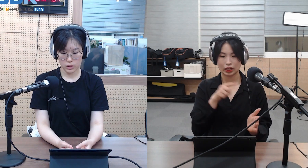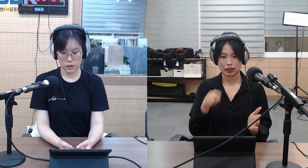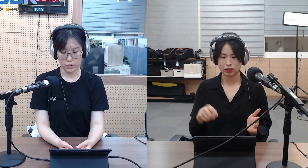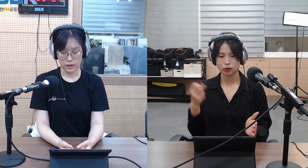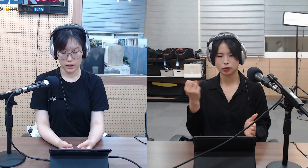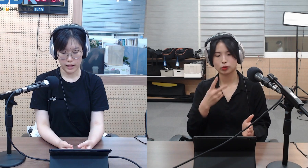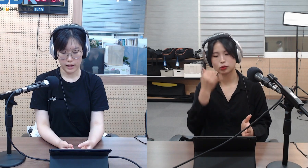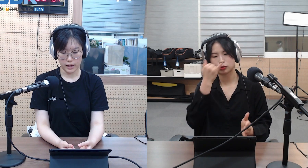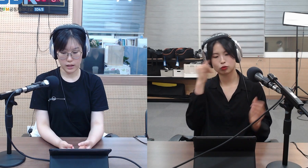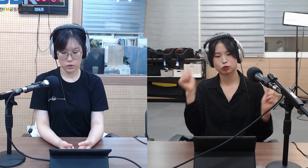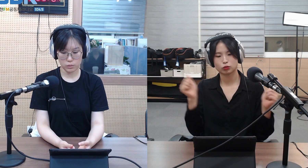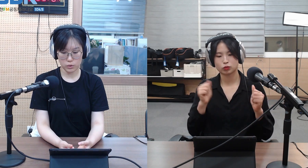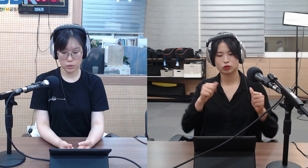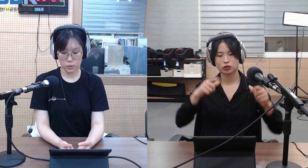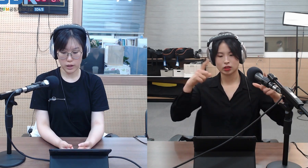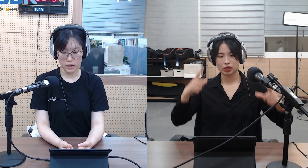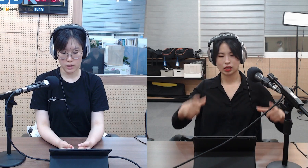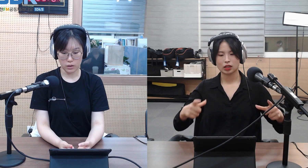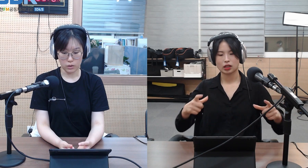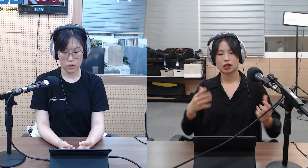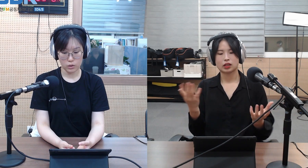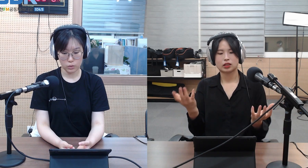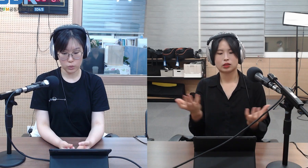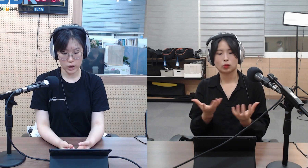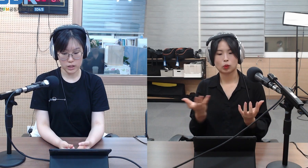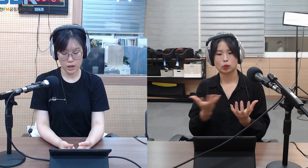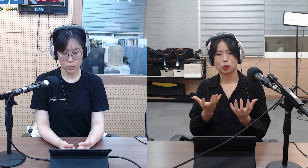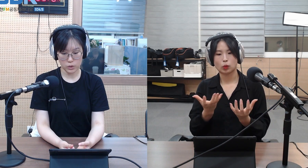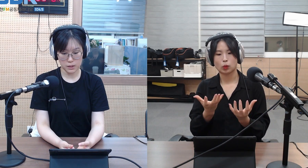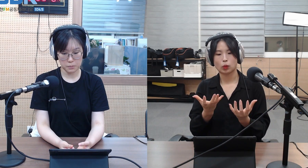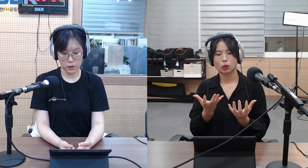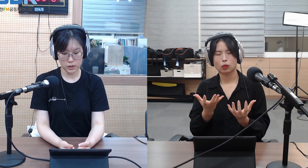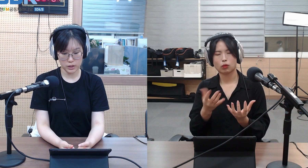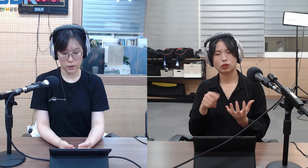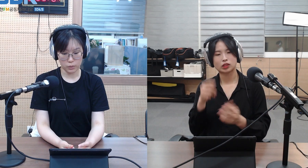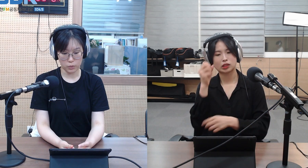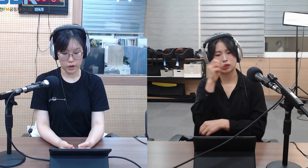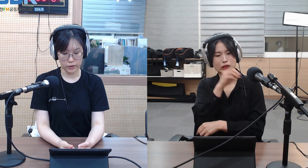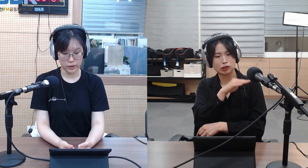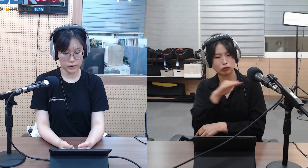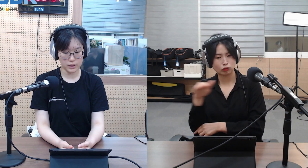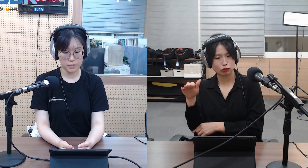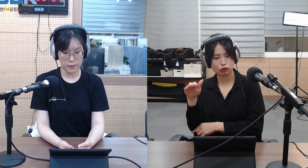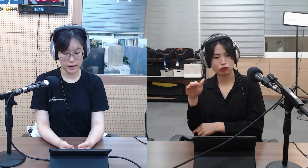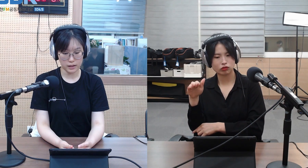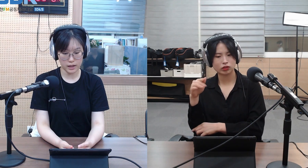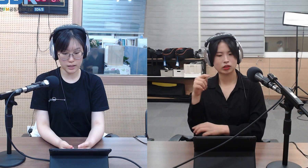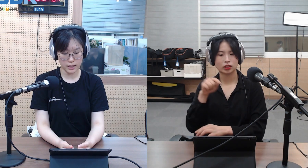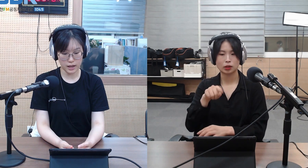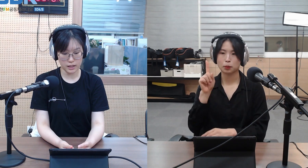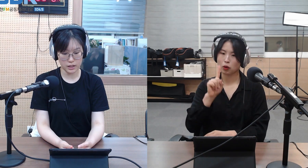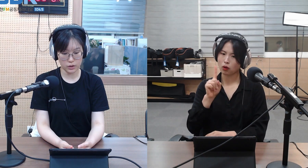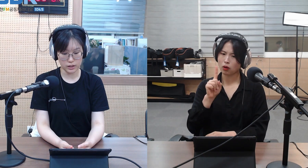옥천, 나아가 충북도 내에서 노동의 새로운 지평을 열어보았던 발달장애인